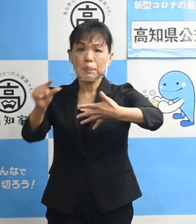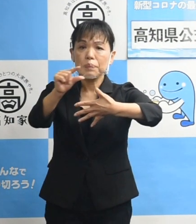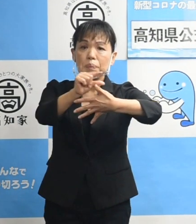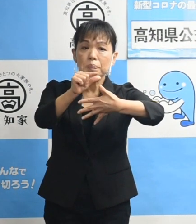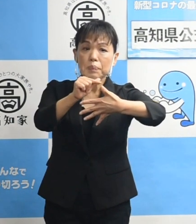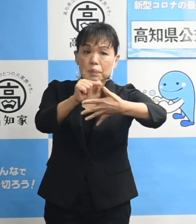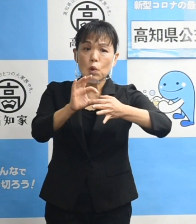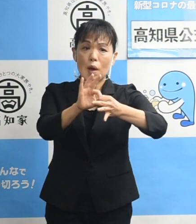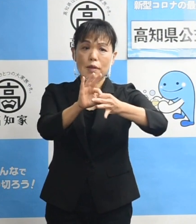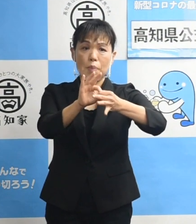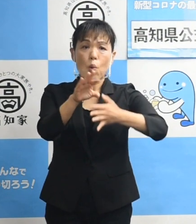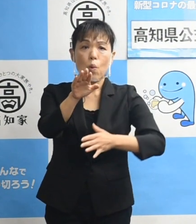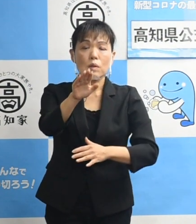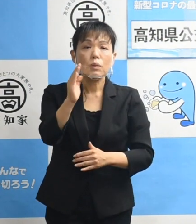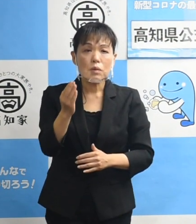たしますけれども、